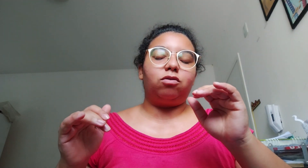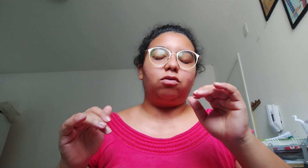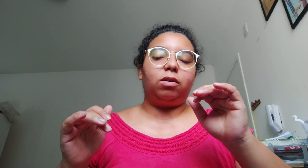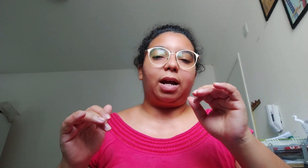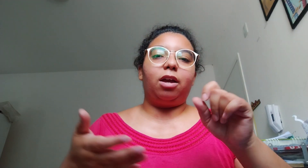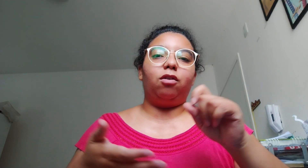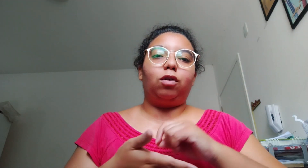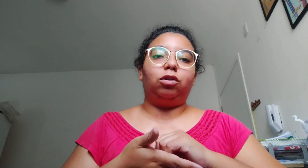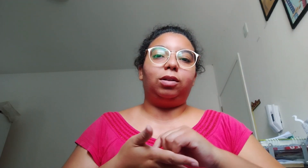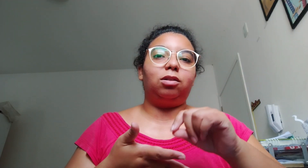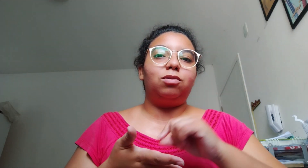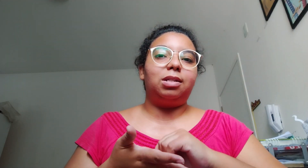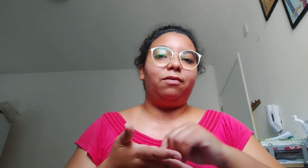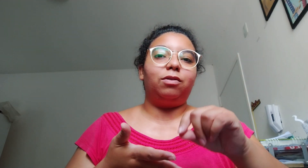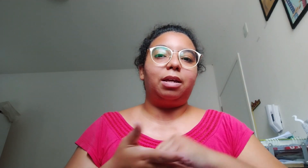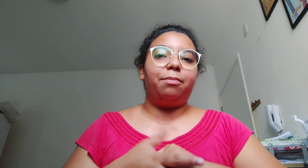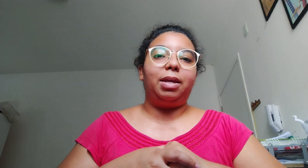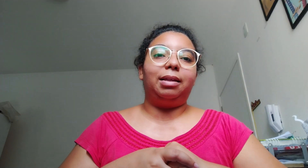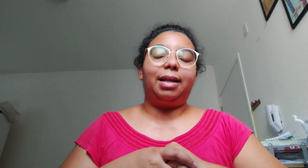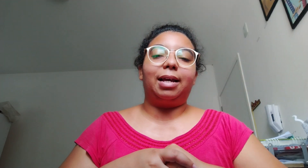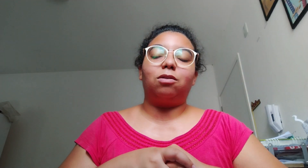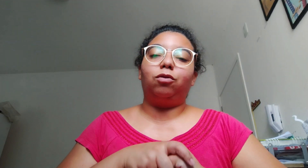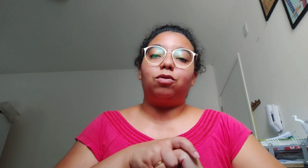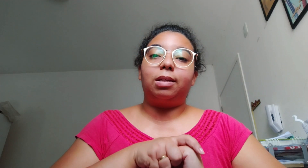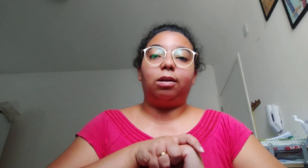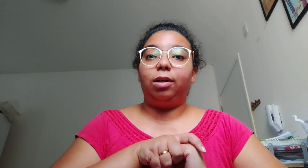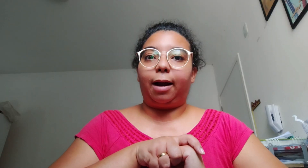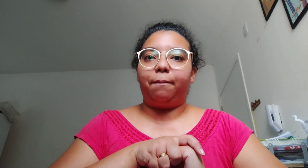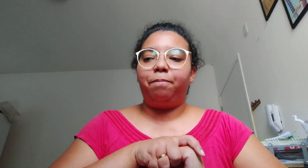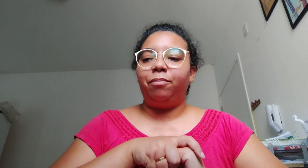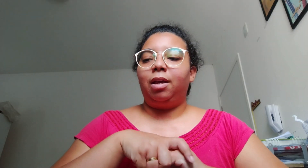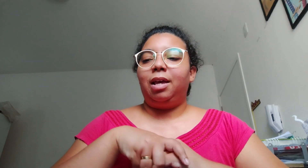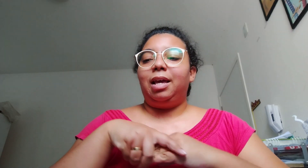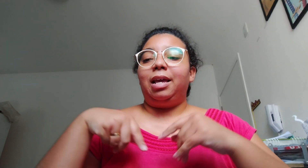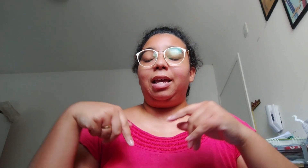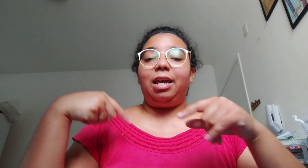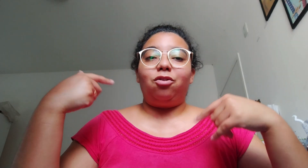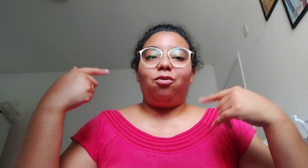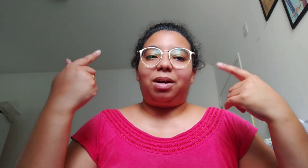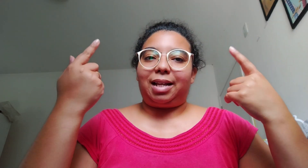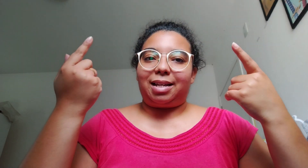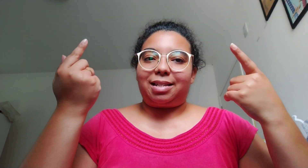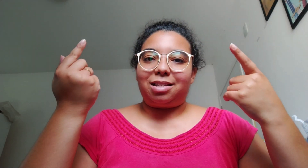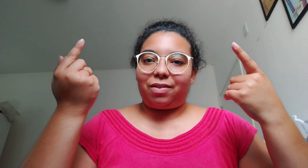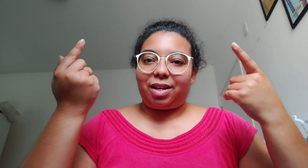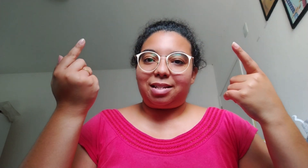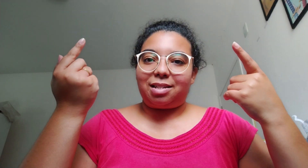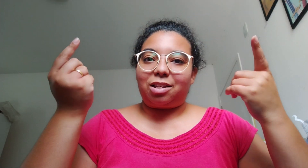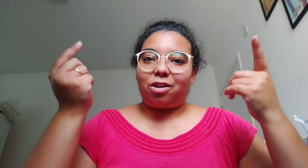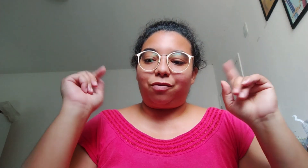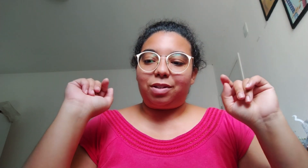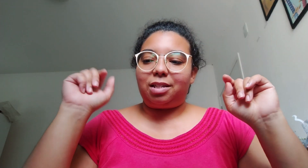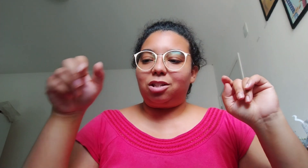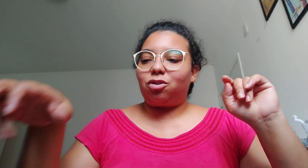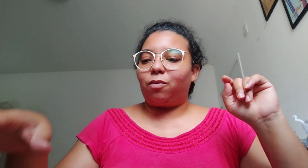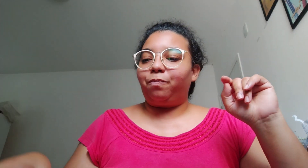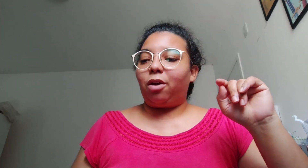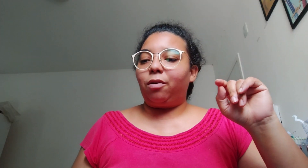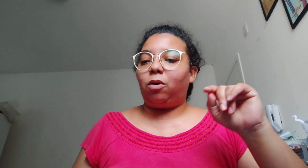lugar, eu vou anotando os livros que me interessam no celular. E em uma dessas vezes que eu fiz isso, eu